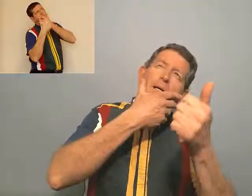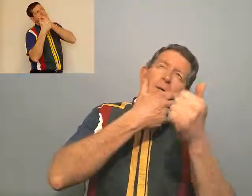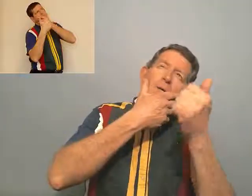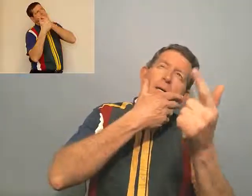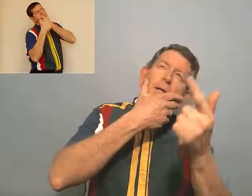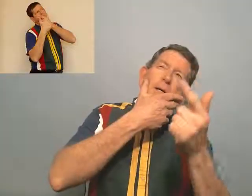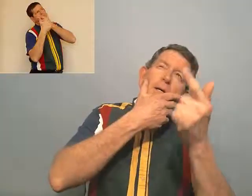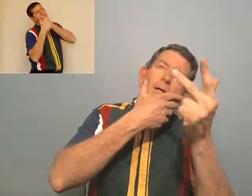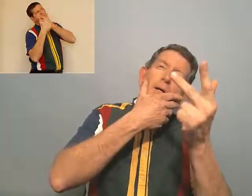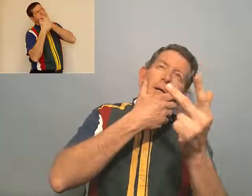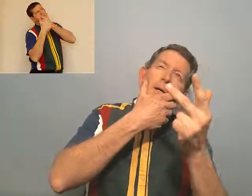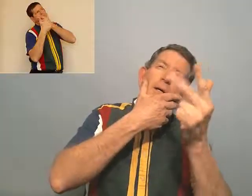c'est?